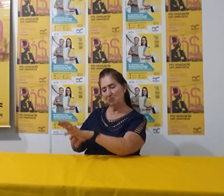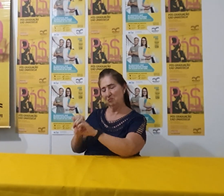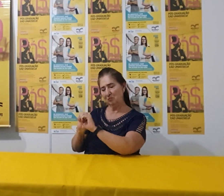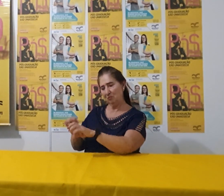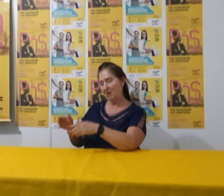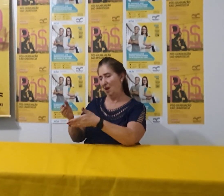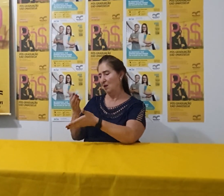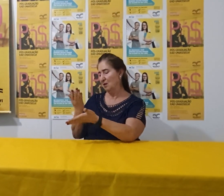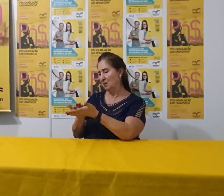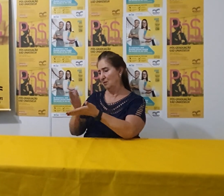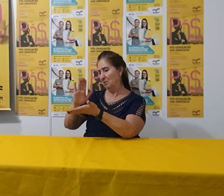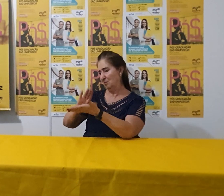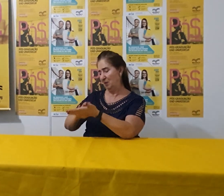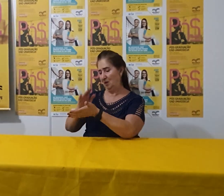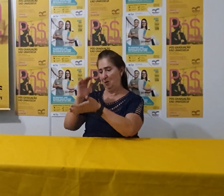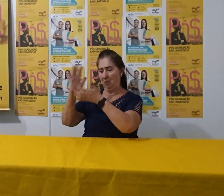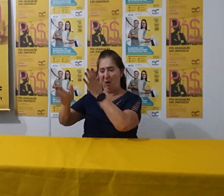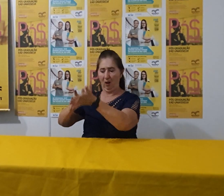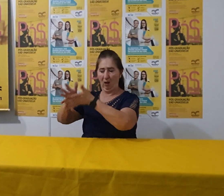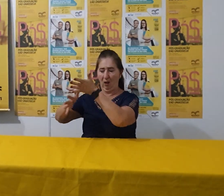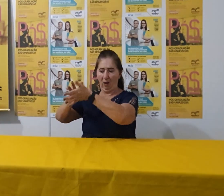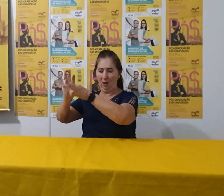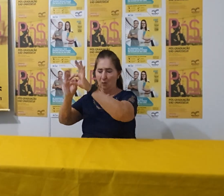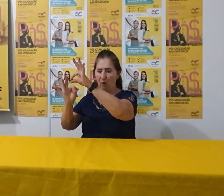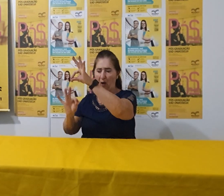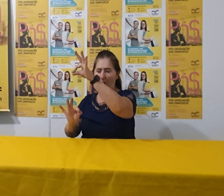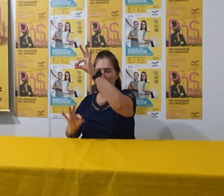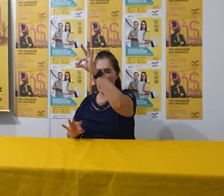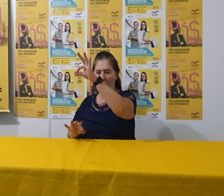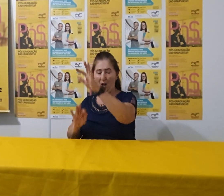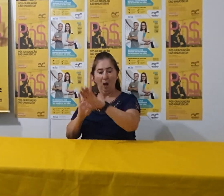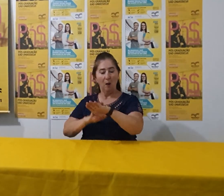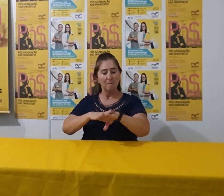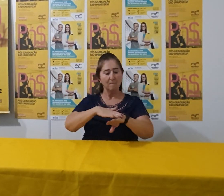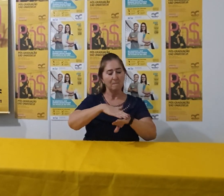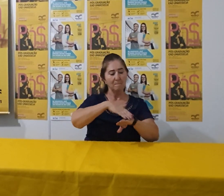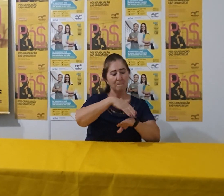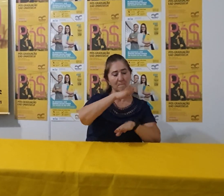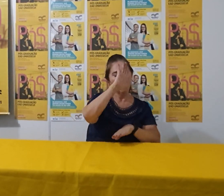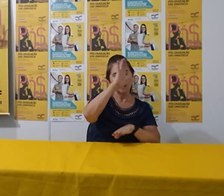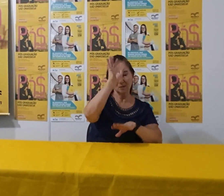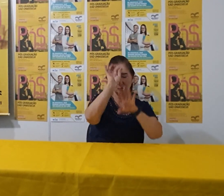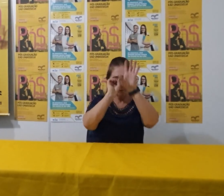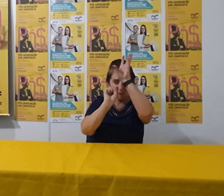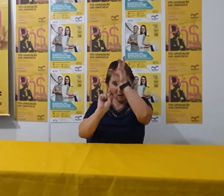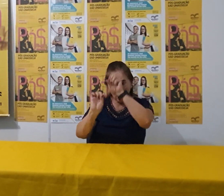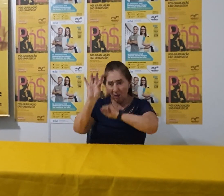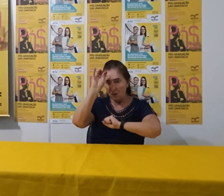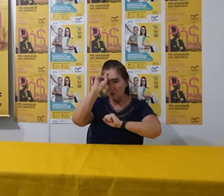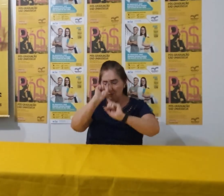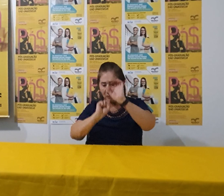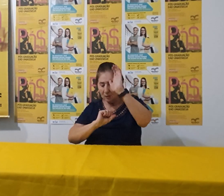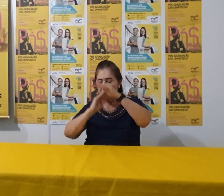falas. Com isso, aumentam-se as possibilidades de aprendizagem e desenvolvimento do aluno surdo.